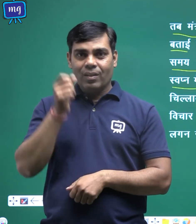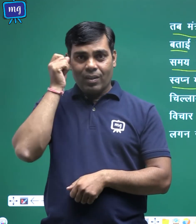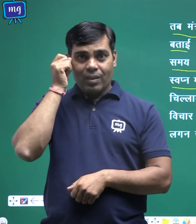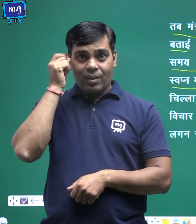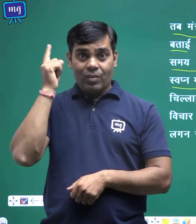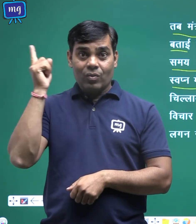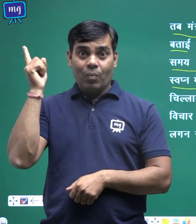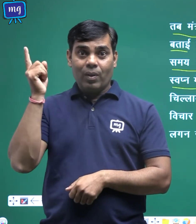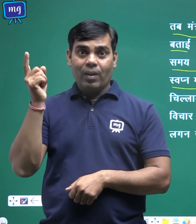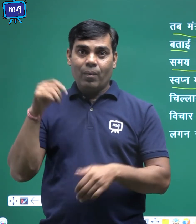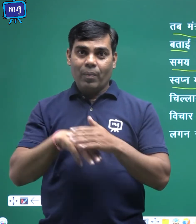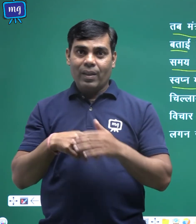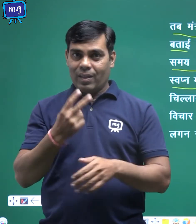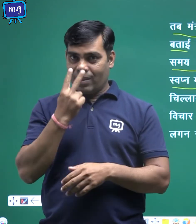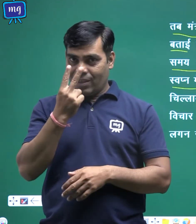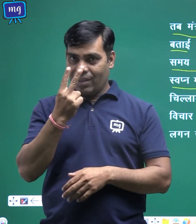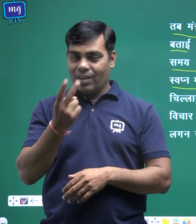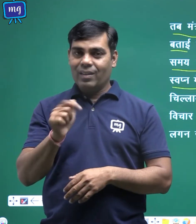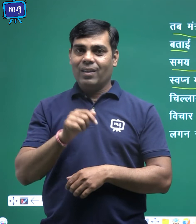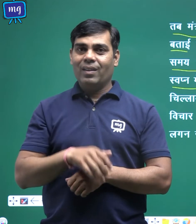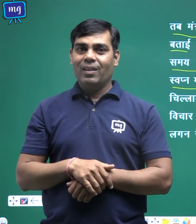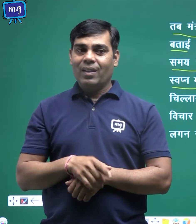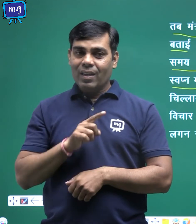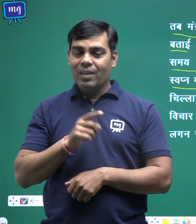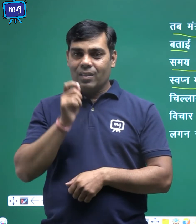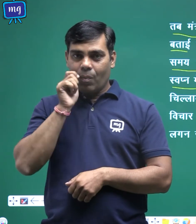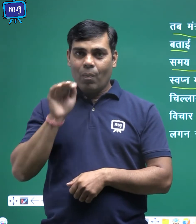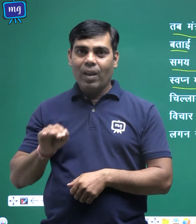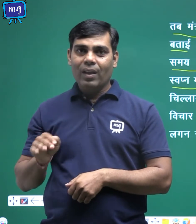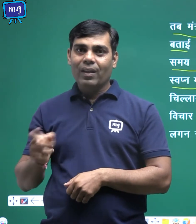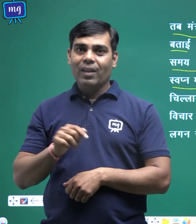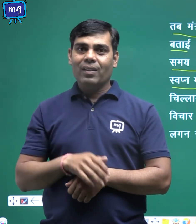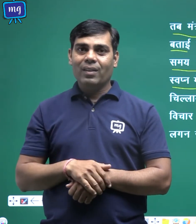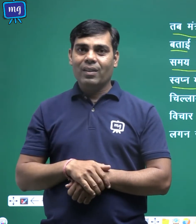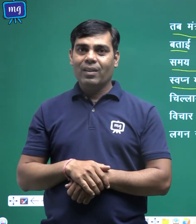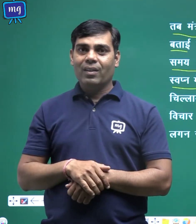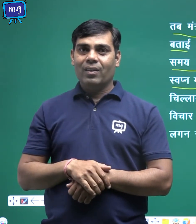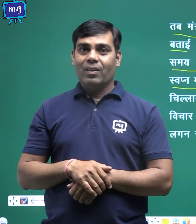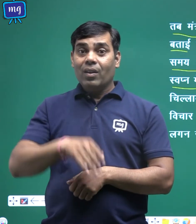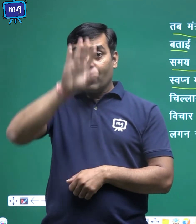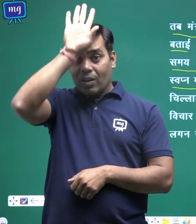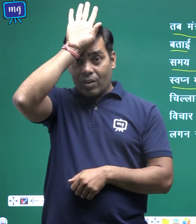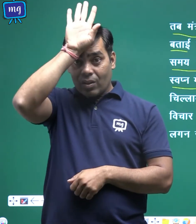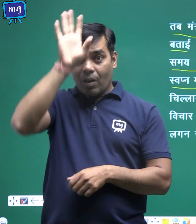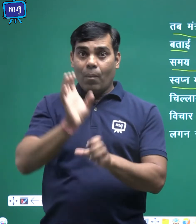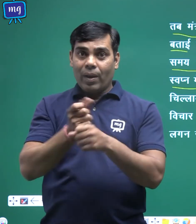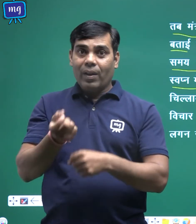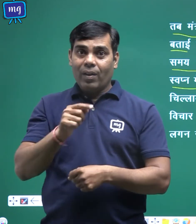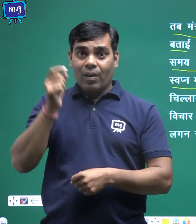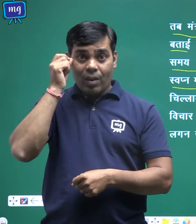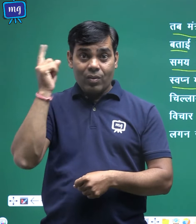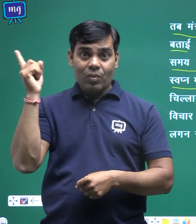स्वप्न में देखा था। इस बालक ने राजा बनने का स्वप्न